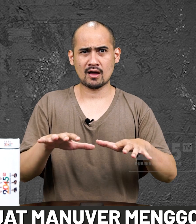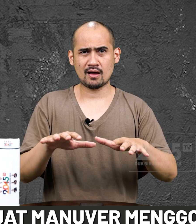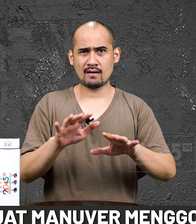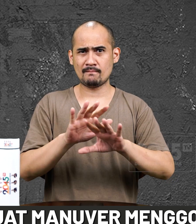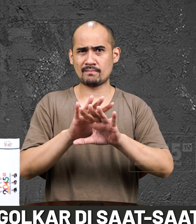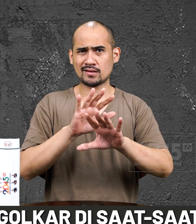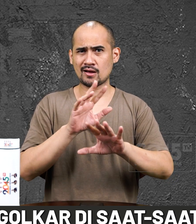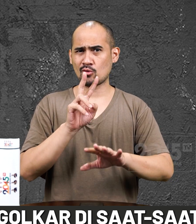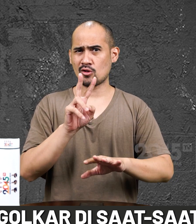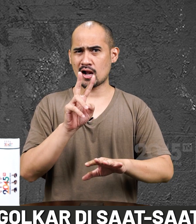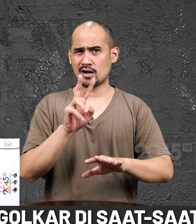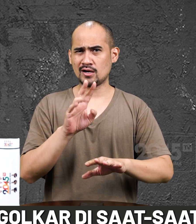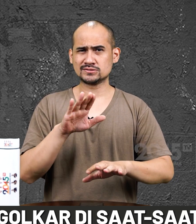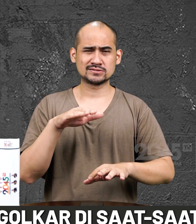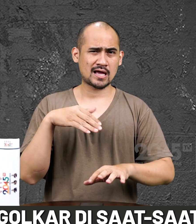ini.